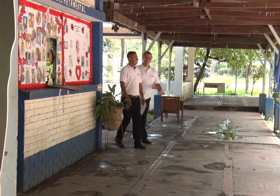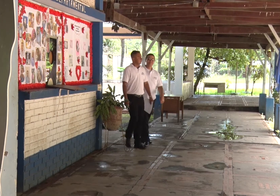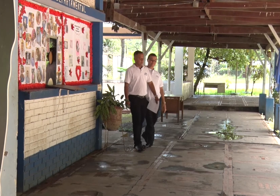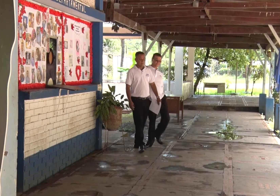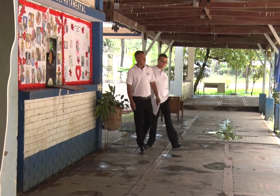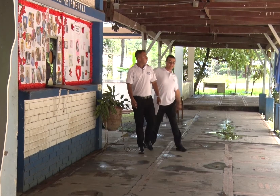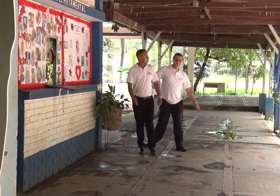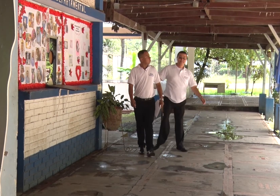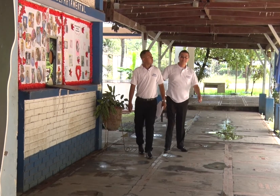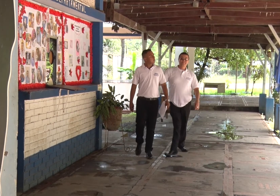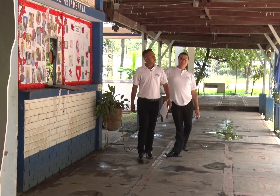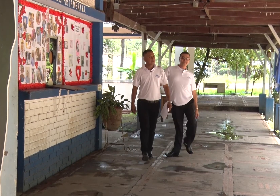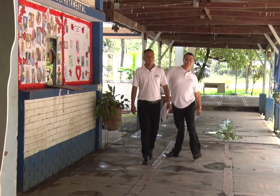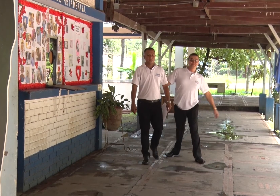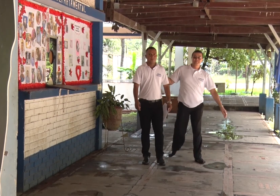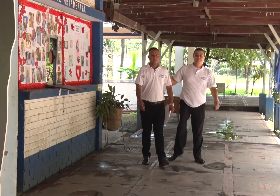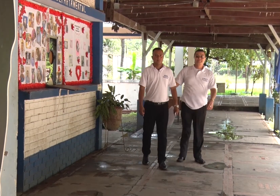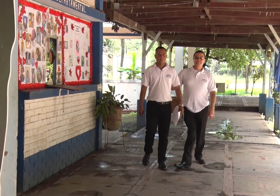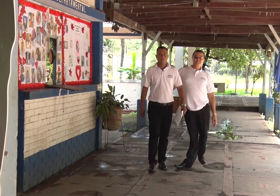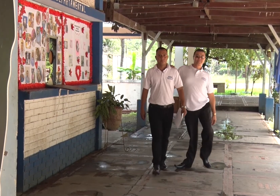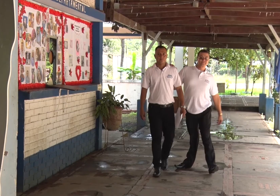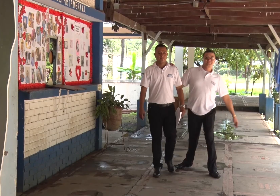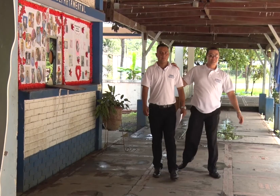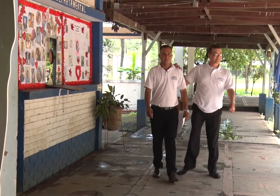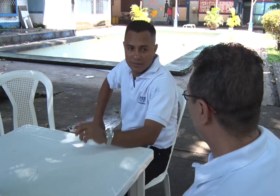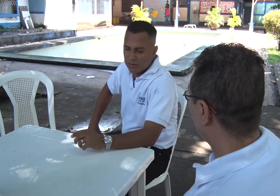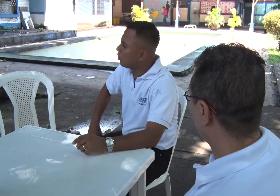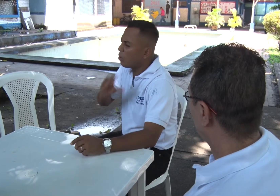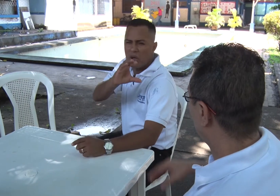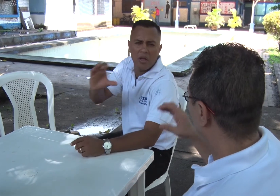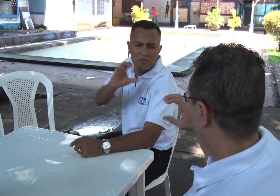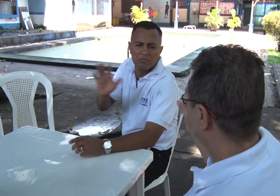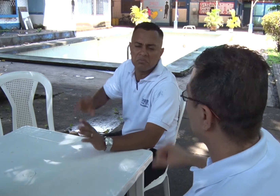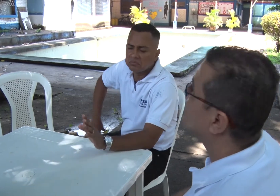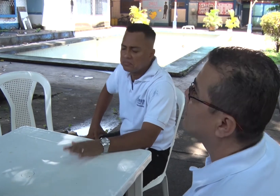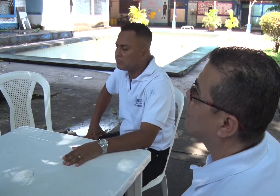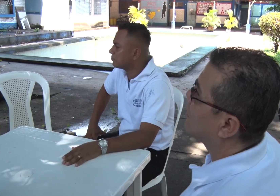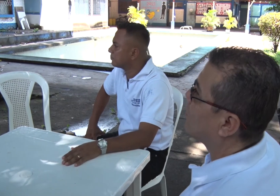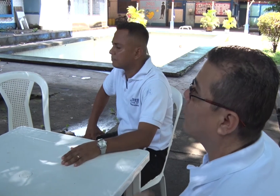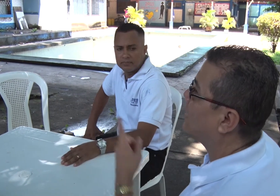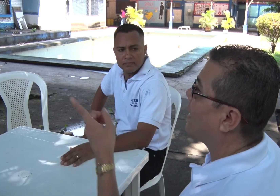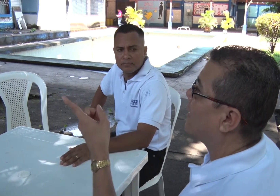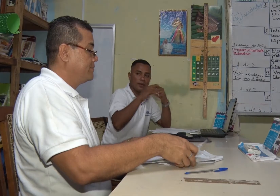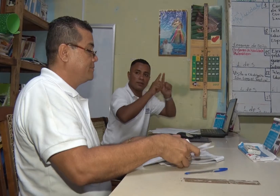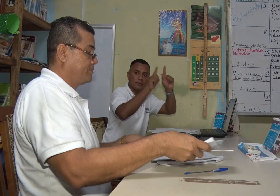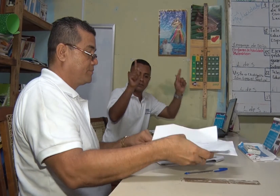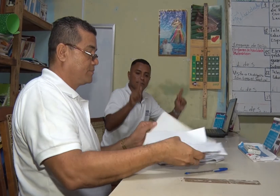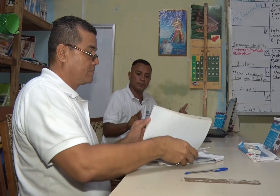El amigo de Harlan simboliza un elemento clave en su vida, debido a que es el intérprete en los diferentes ambientes laborales